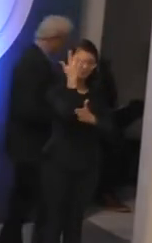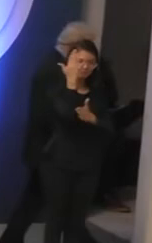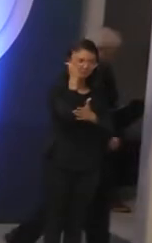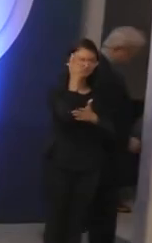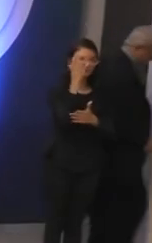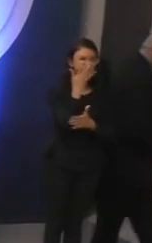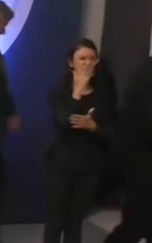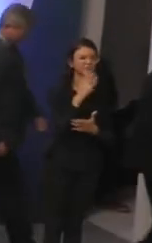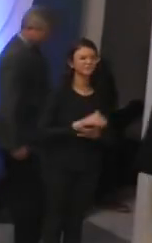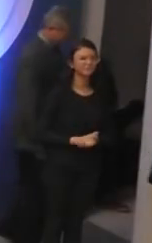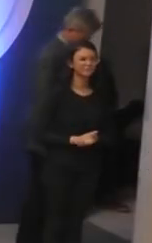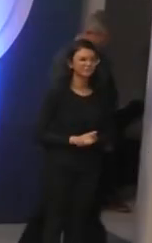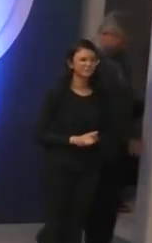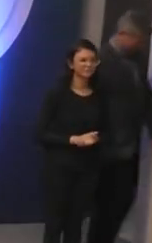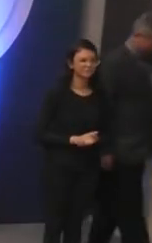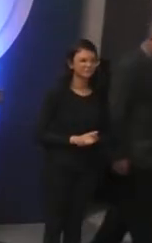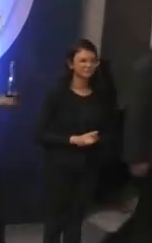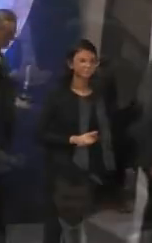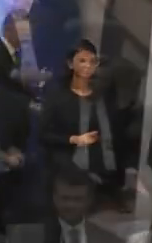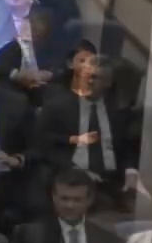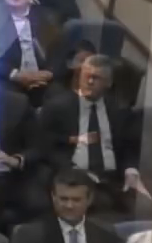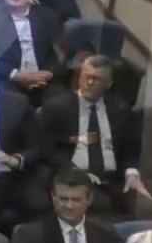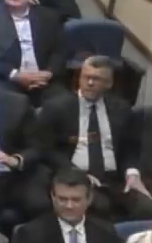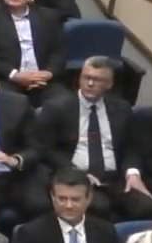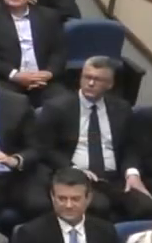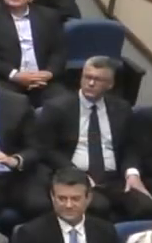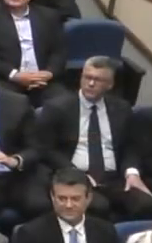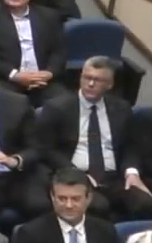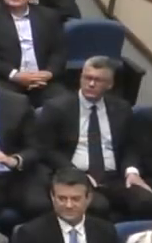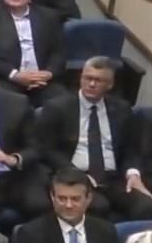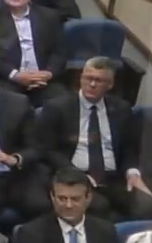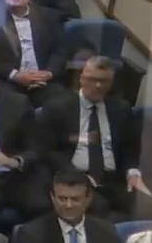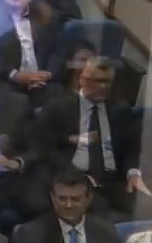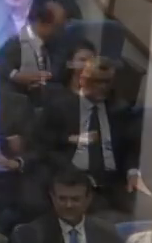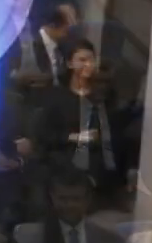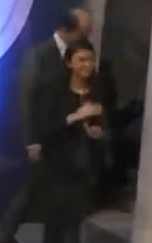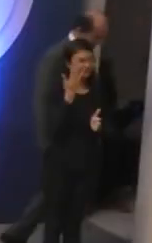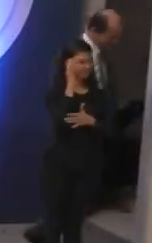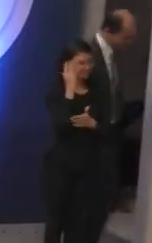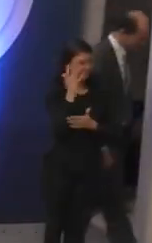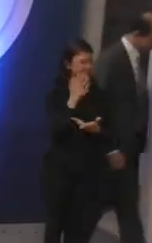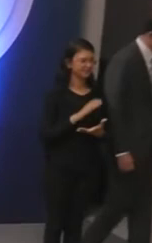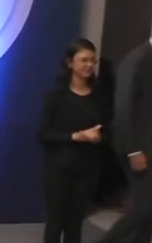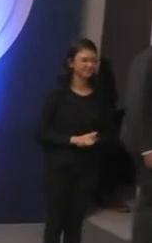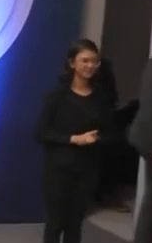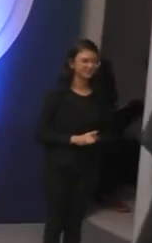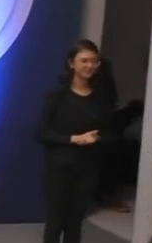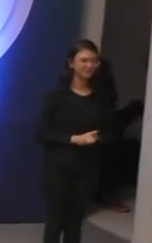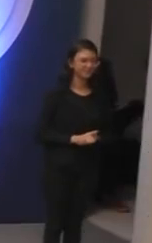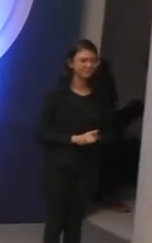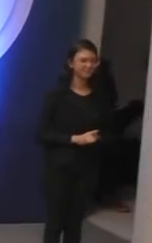Só não pode dar excesso de bagagem aí com esse tanto de troféu, viu? Parabéns.